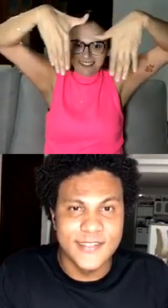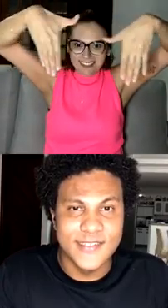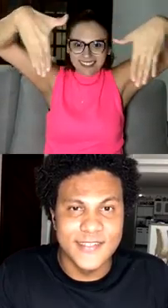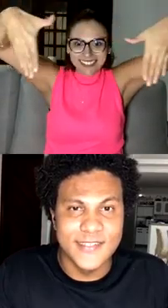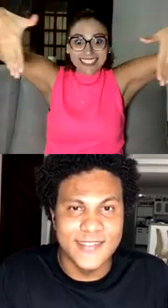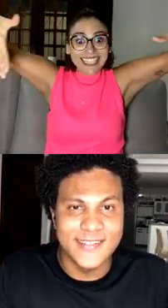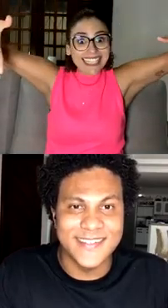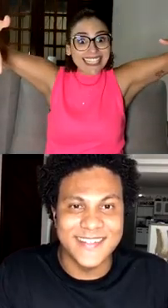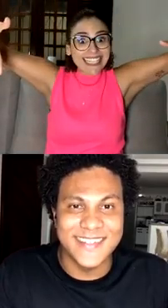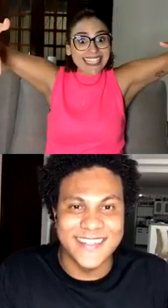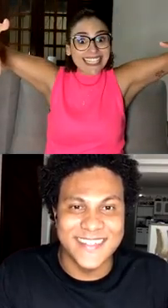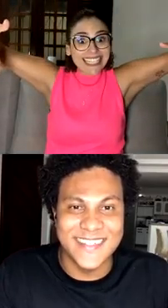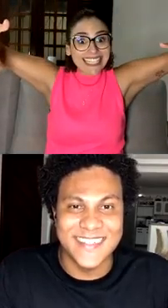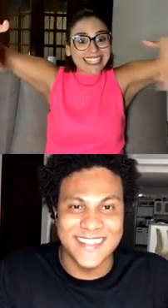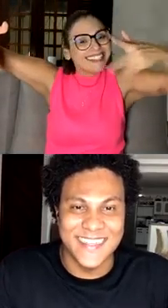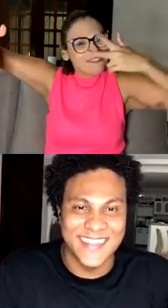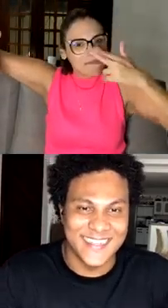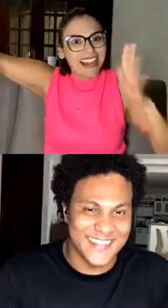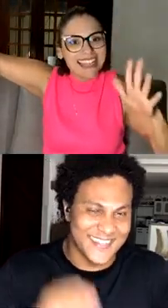Nossa.